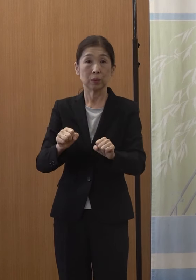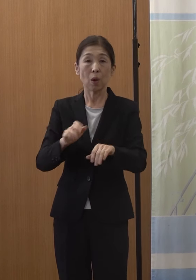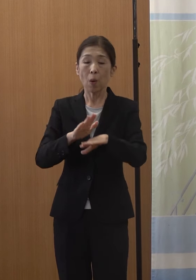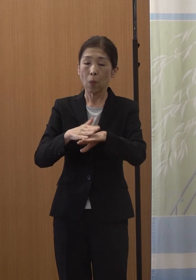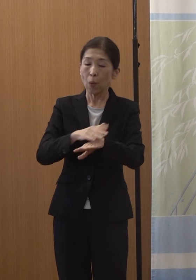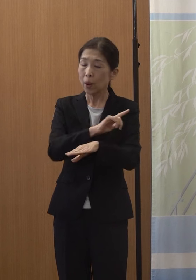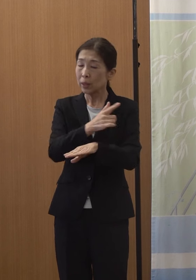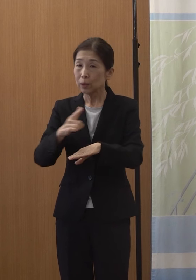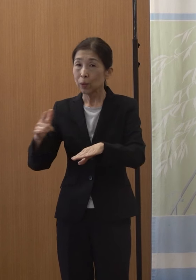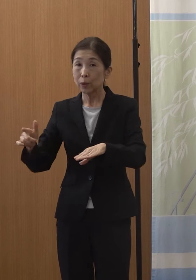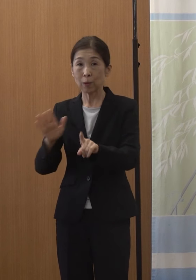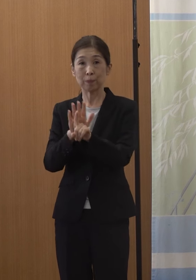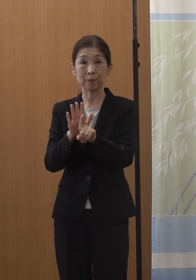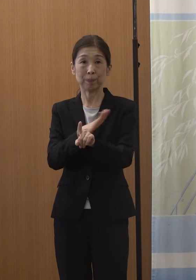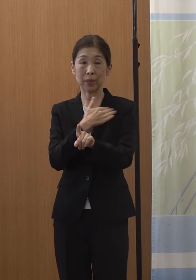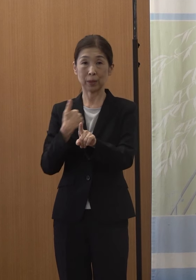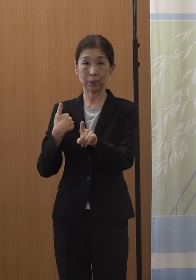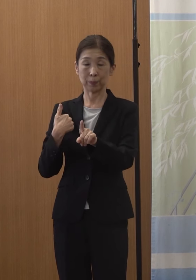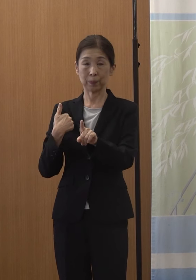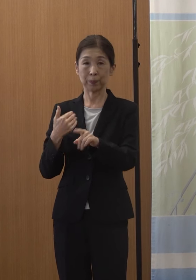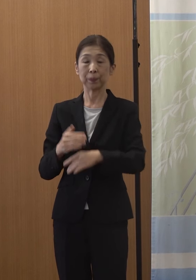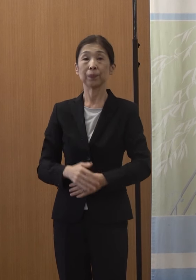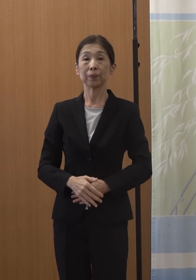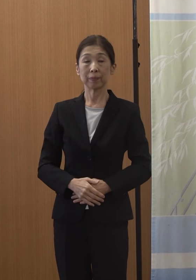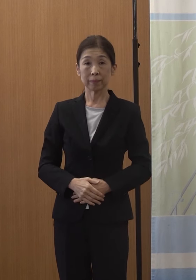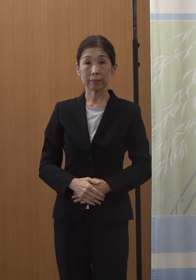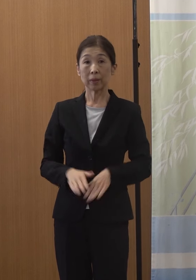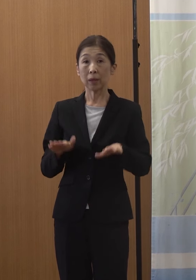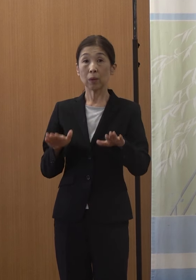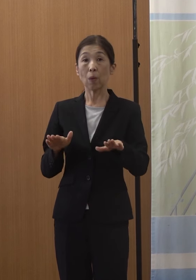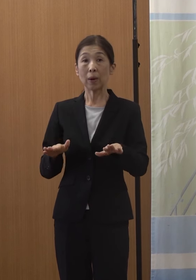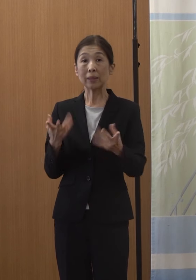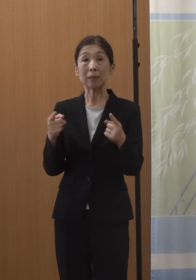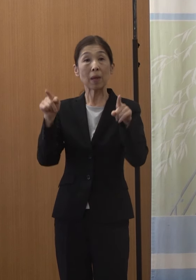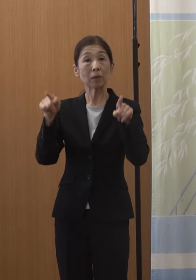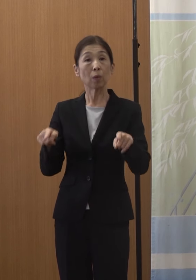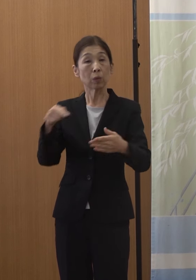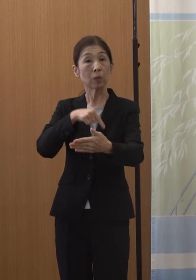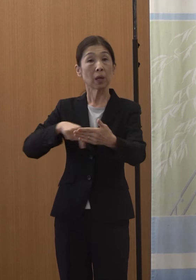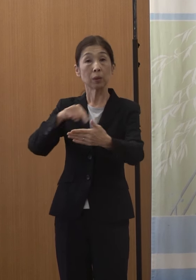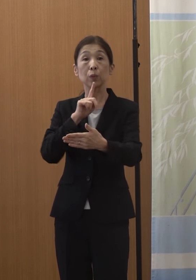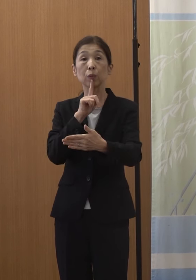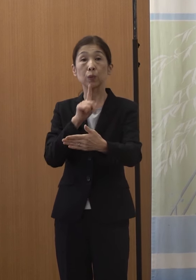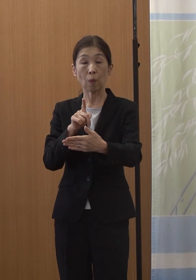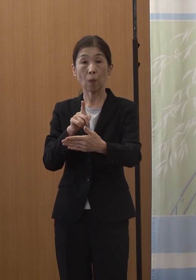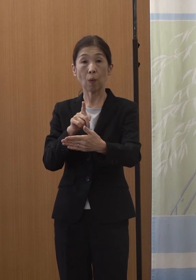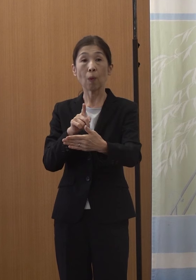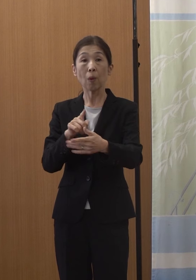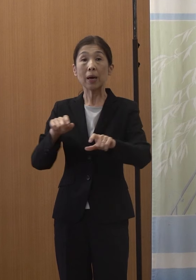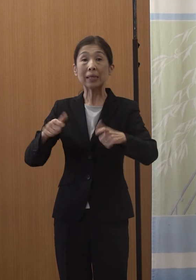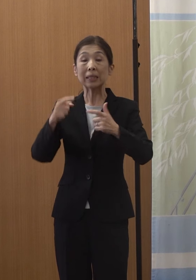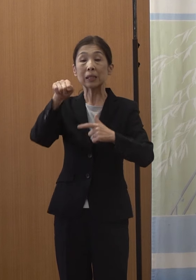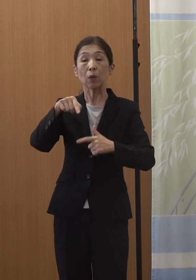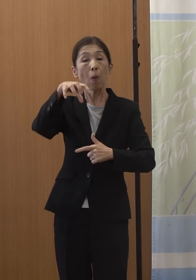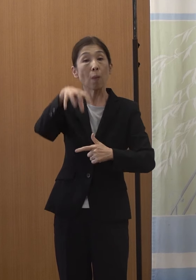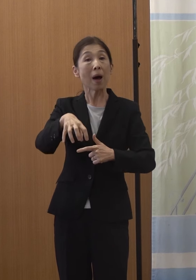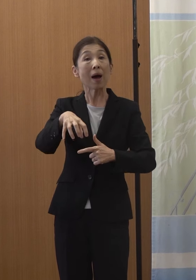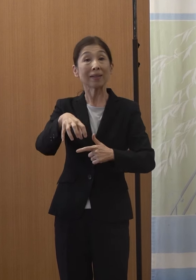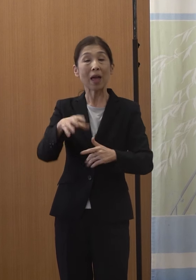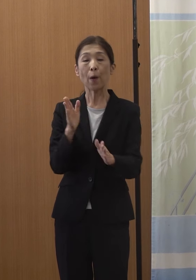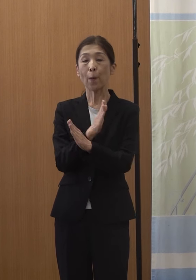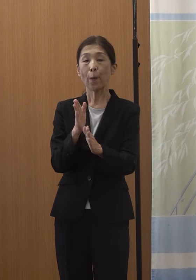形での支援があると思います。今回のイベントの内容といたしましては、木の場で休